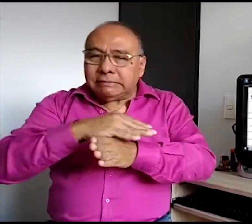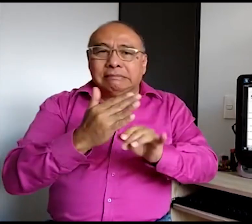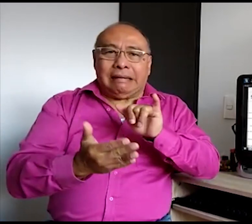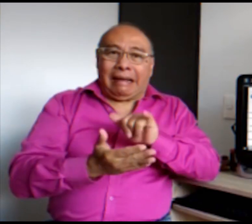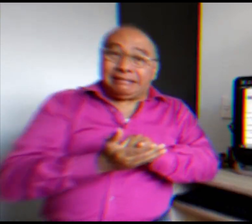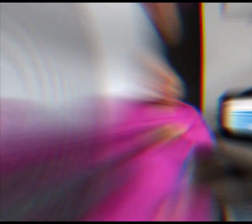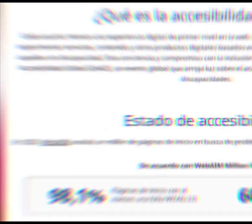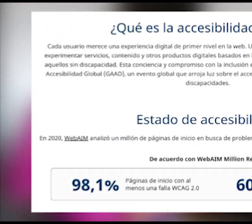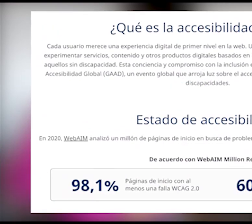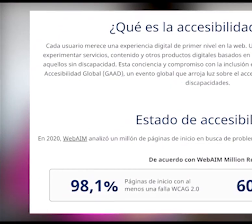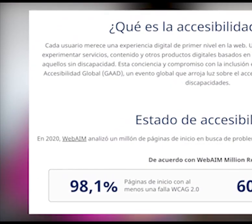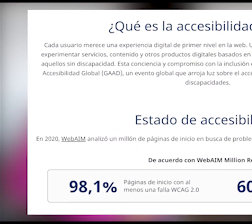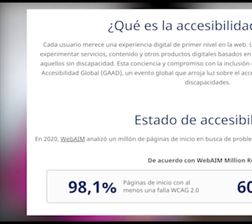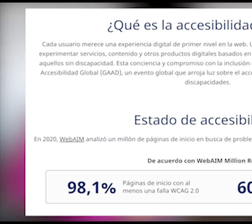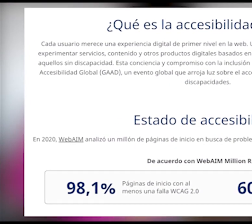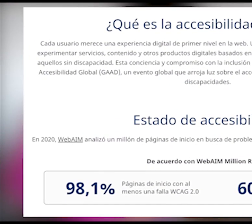lo que lleva a un problema de accesibilidad.